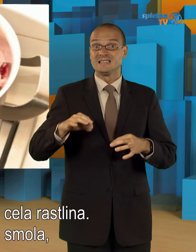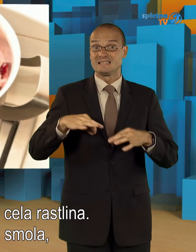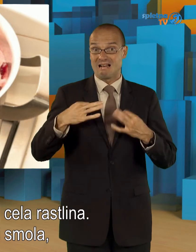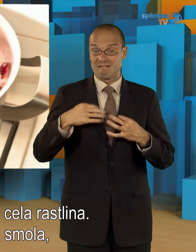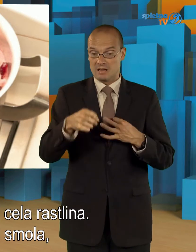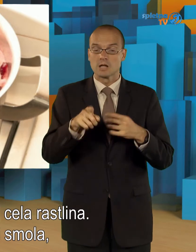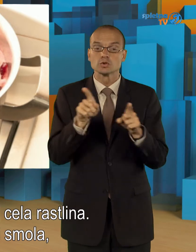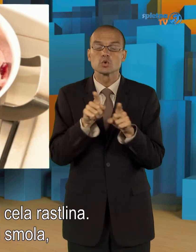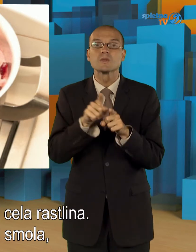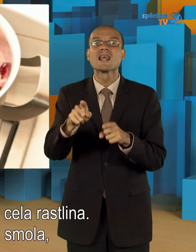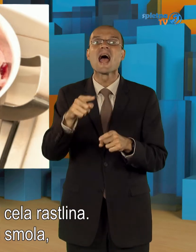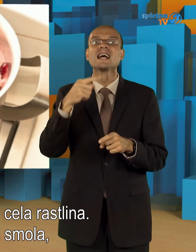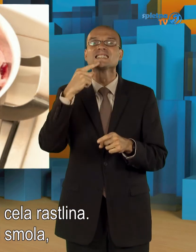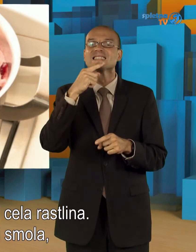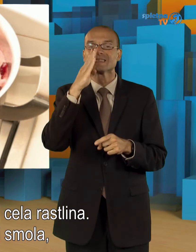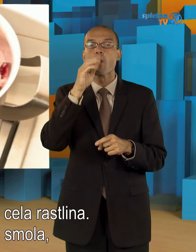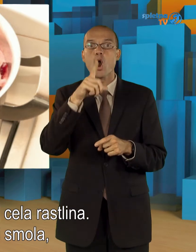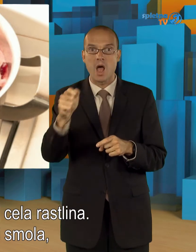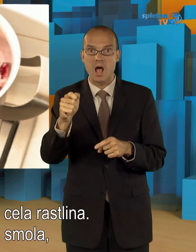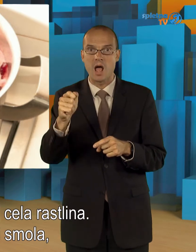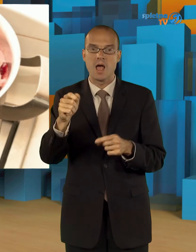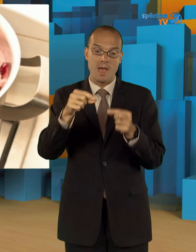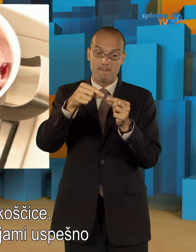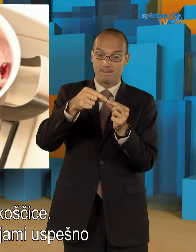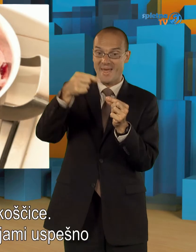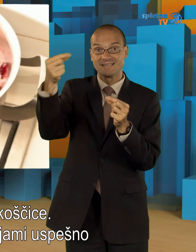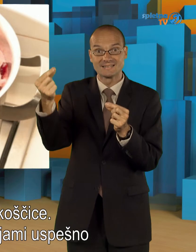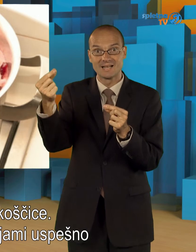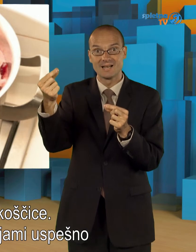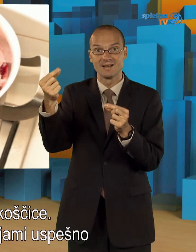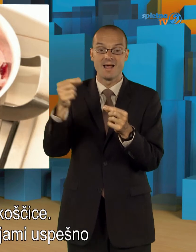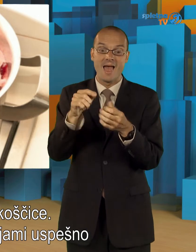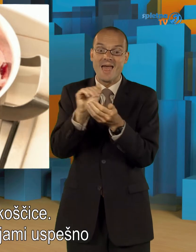Zdravilni so tudi smola, peclji, jedrca in koščice.